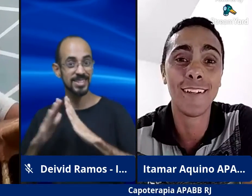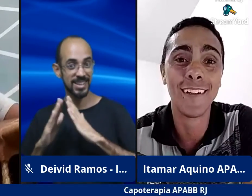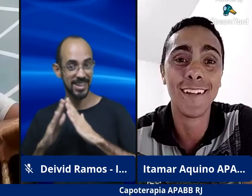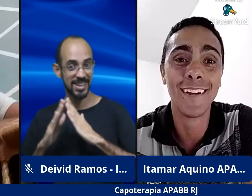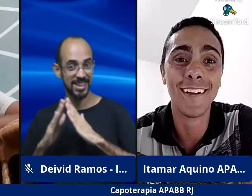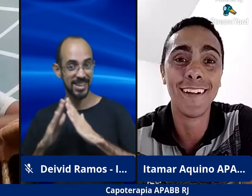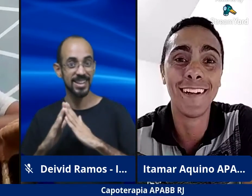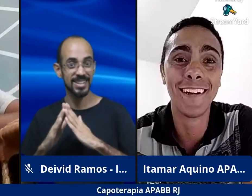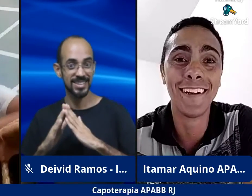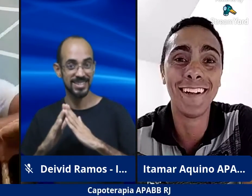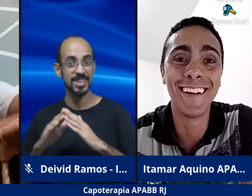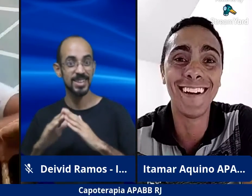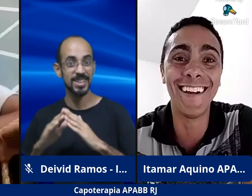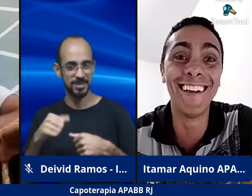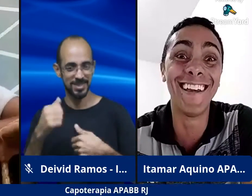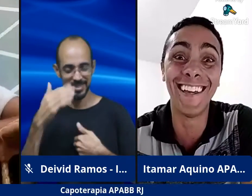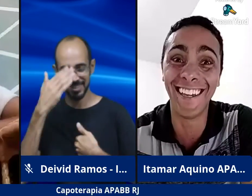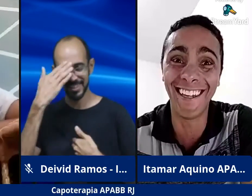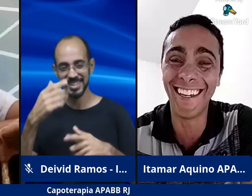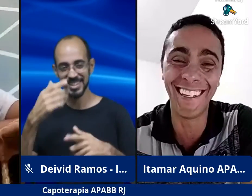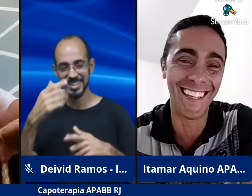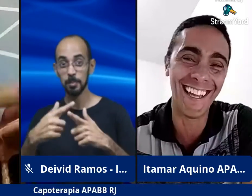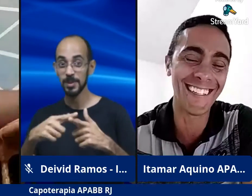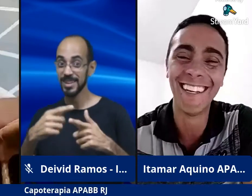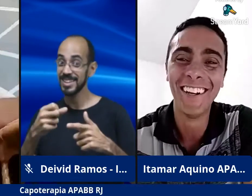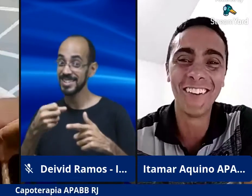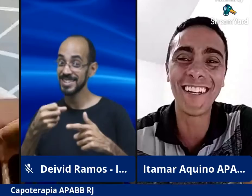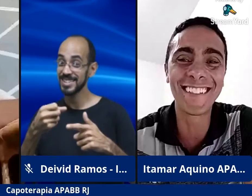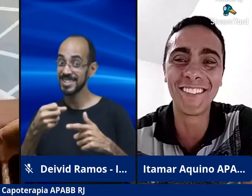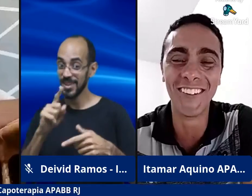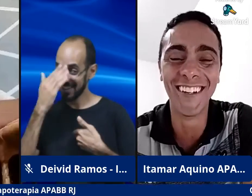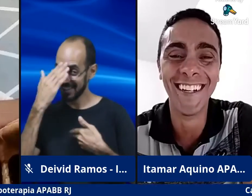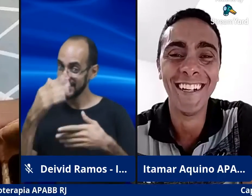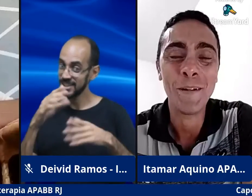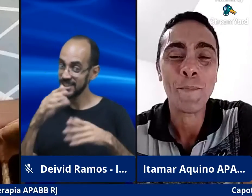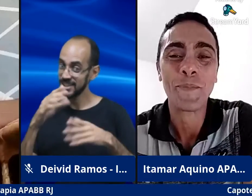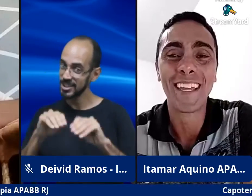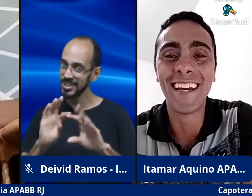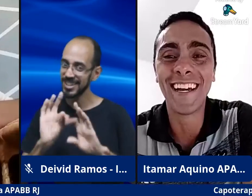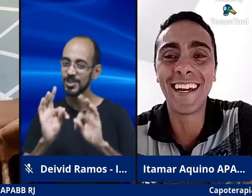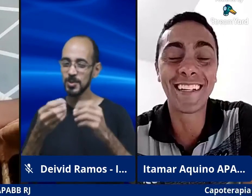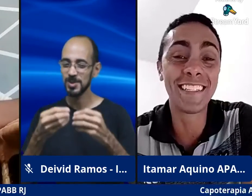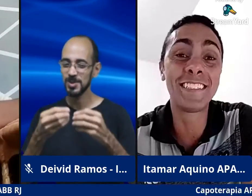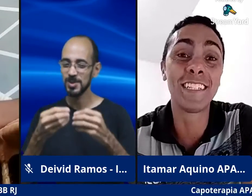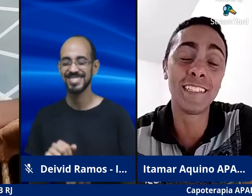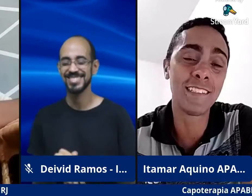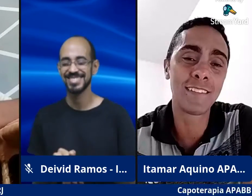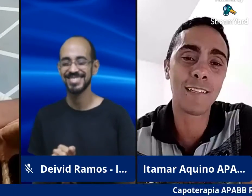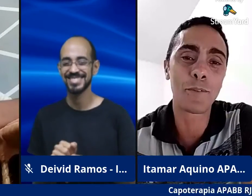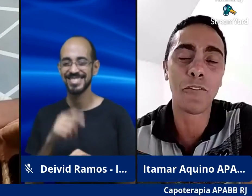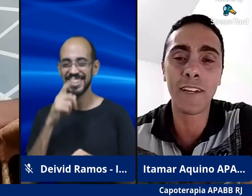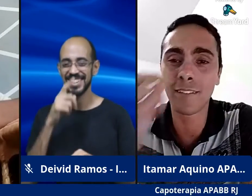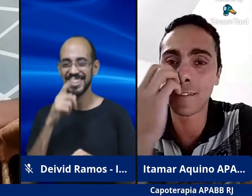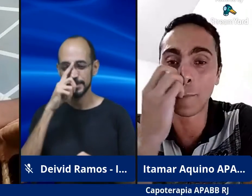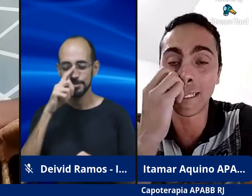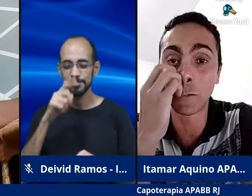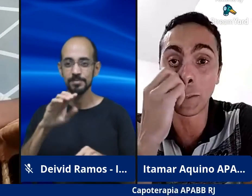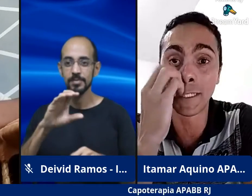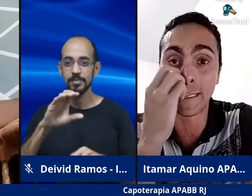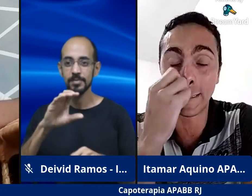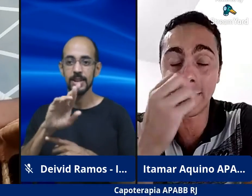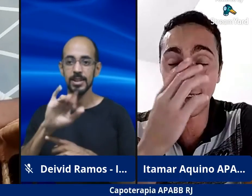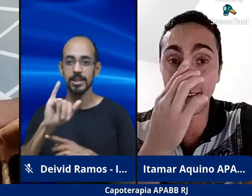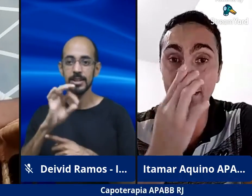tira a gente do ar, já pensou? Nada. Roberta é gente boa. a Cristiane, a gente sempre conversa a